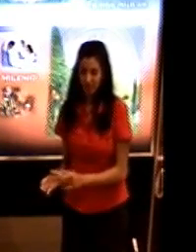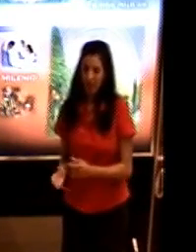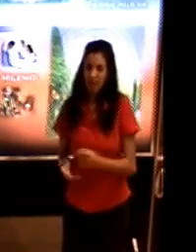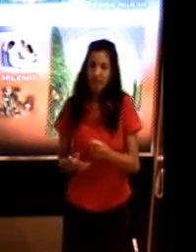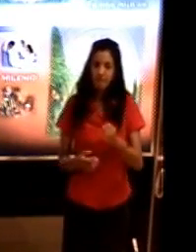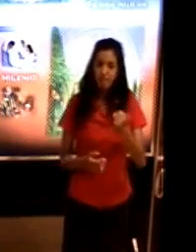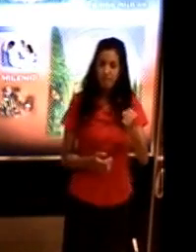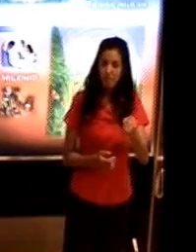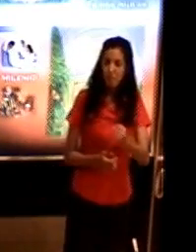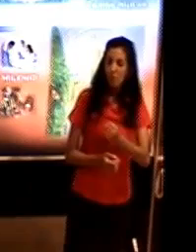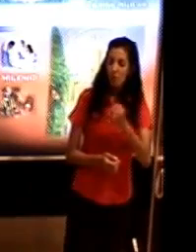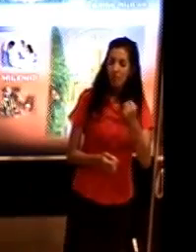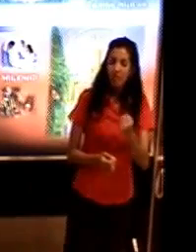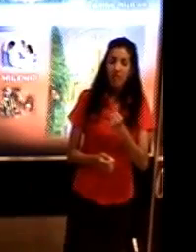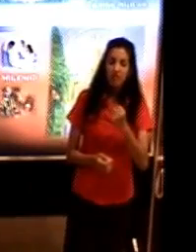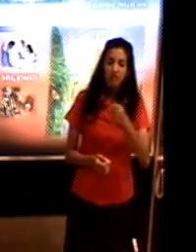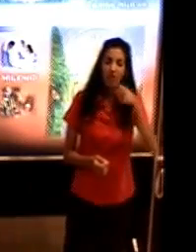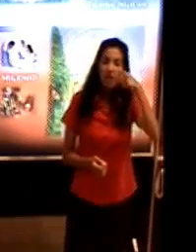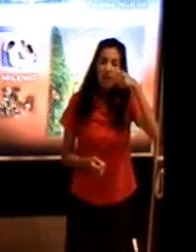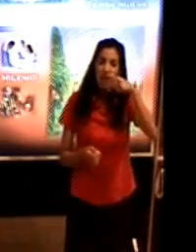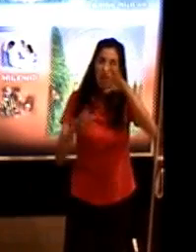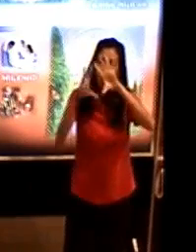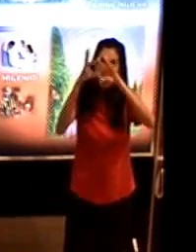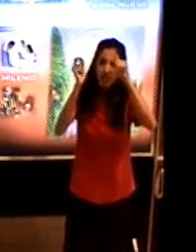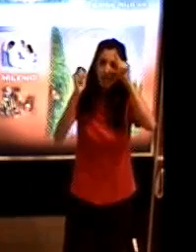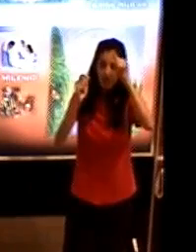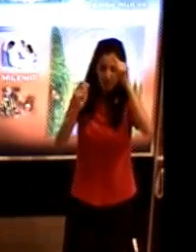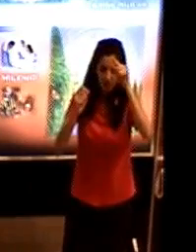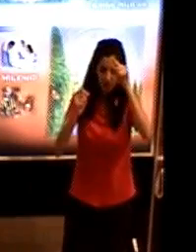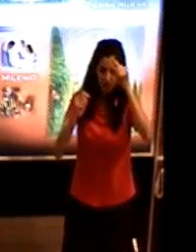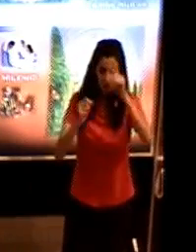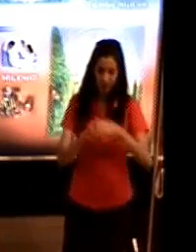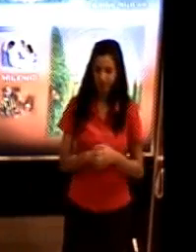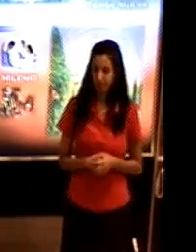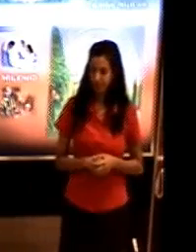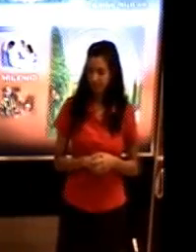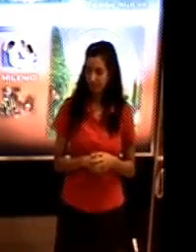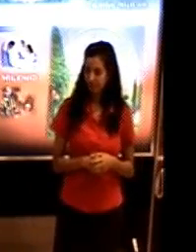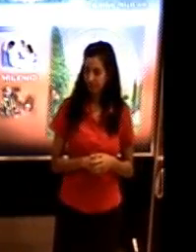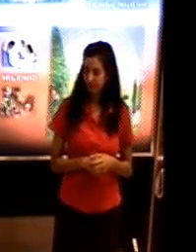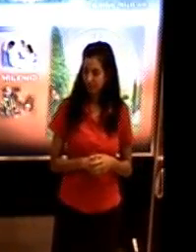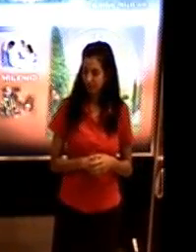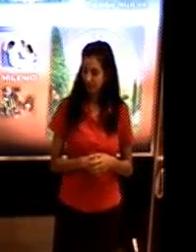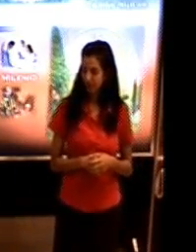centro mismo de lo que está ocurriendo en el cielo con todos los que serán salvos.